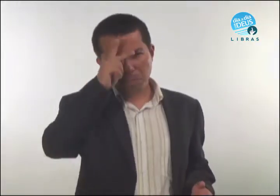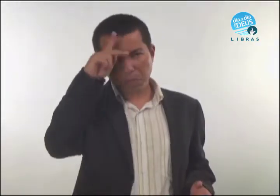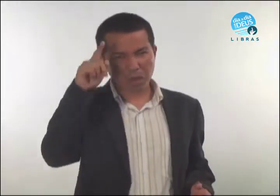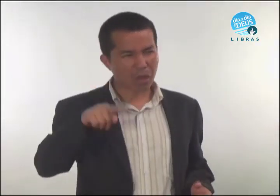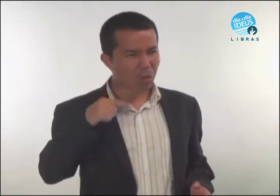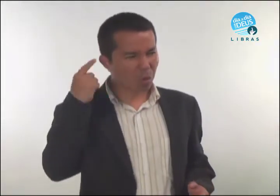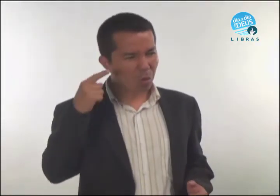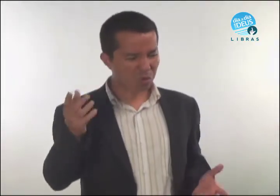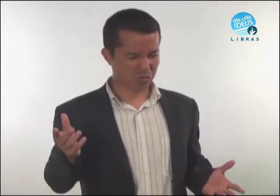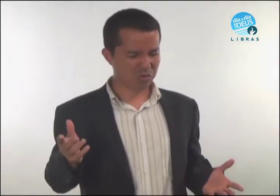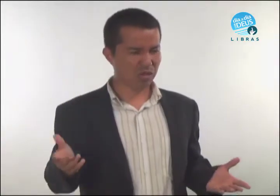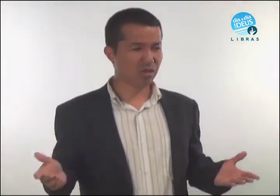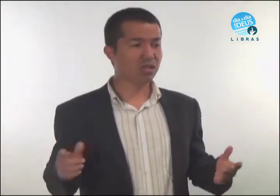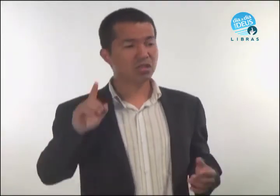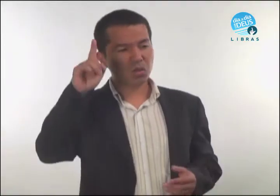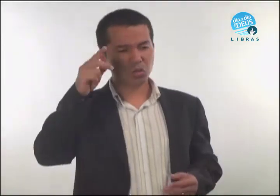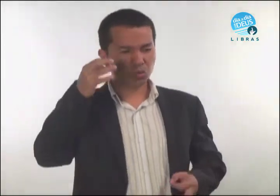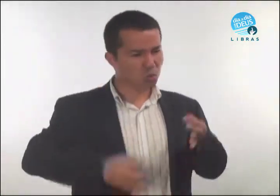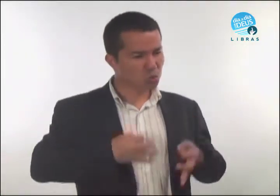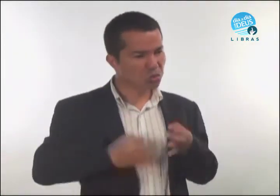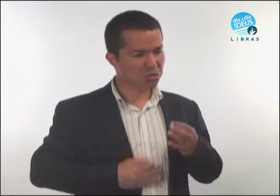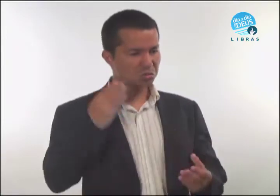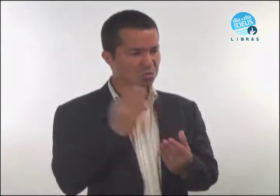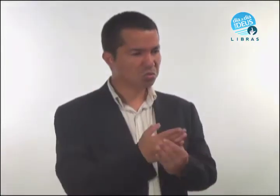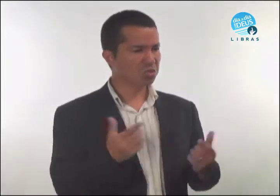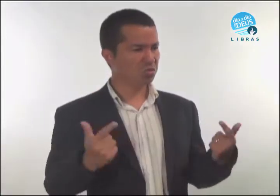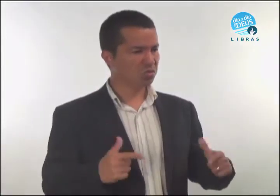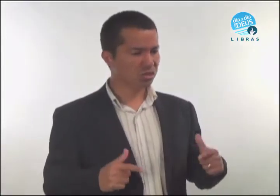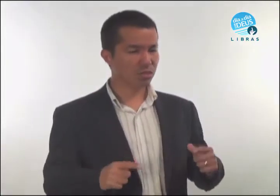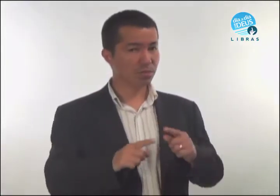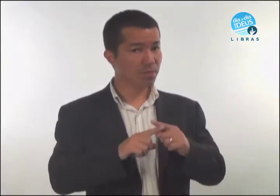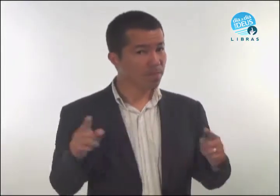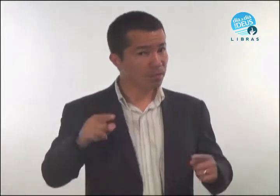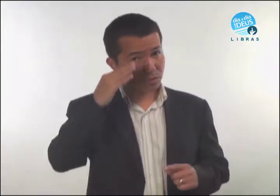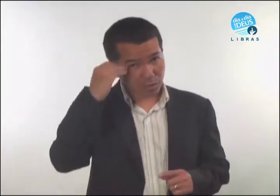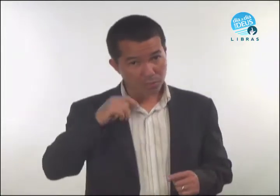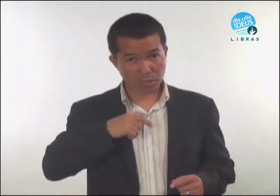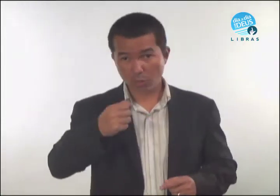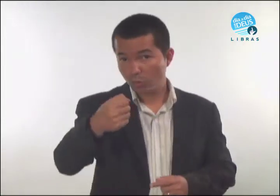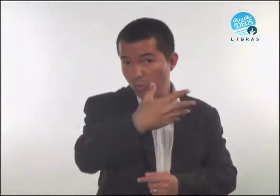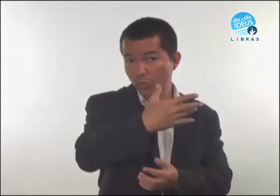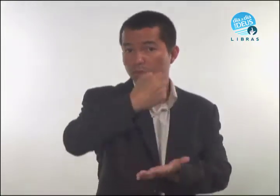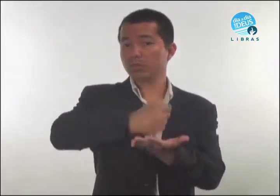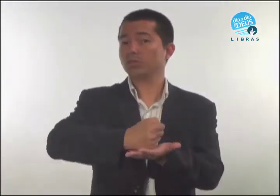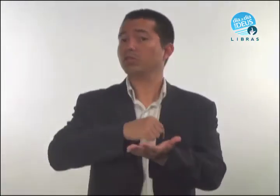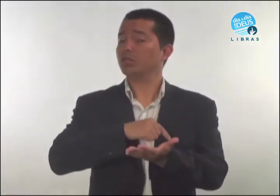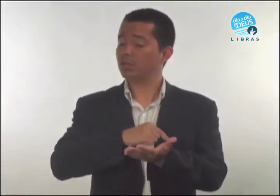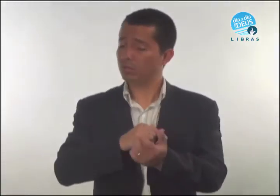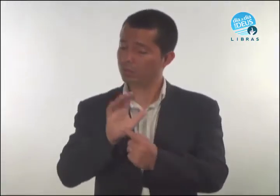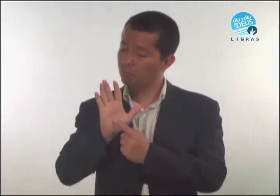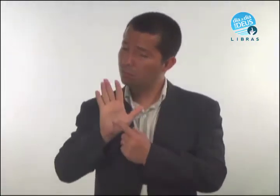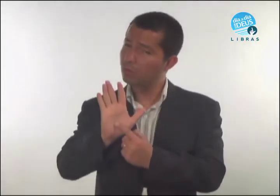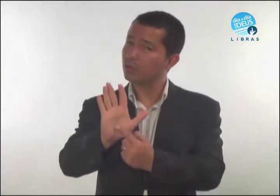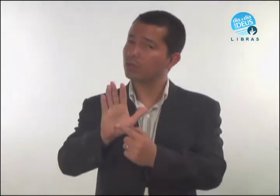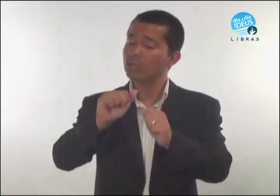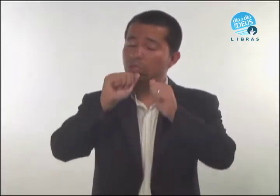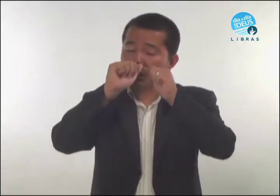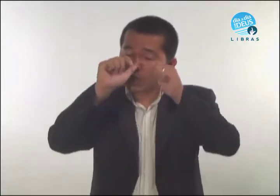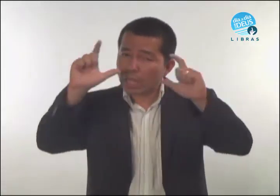Novo Testamento. Mas é interessante o que a Bíblia diz. A Bíblia deixa claro no Novo Testamento que Deus